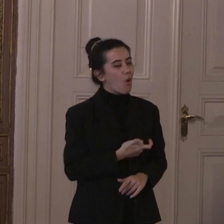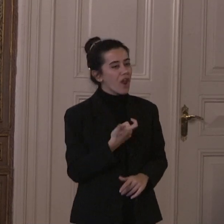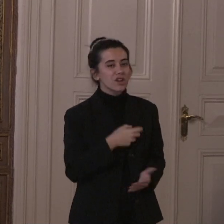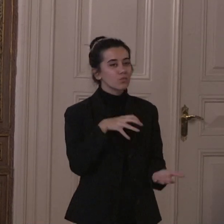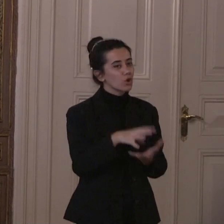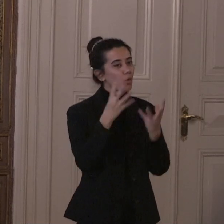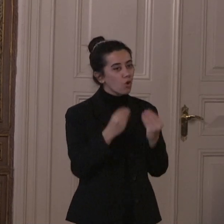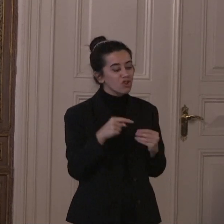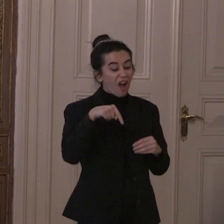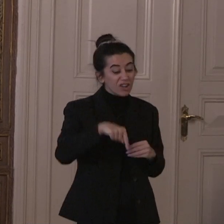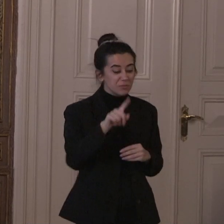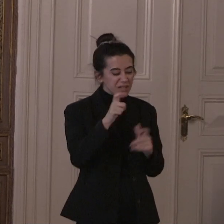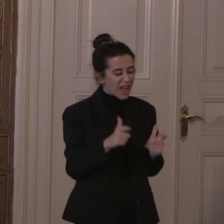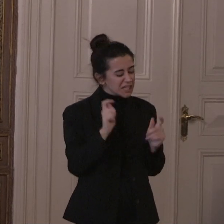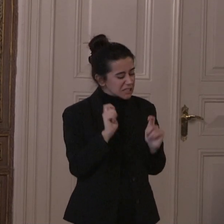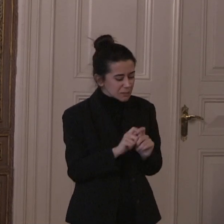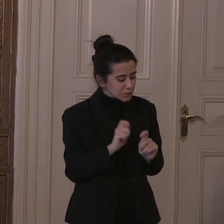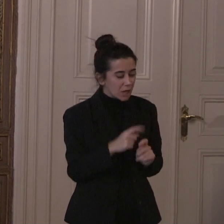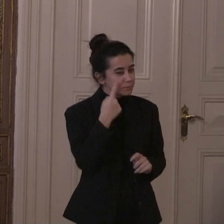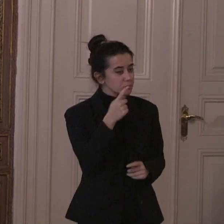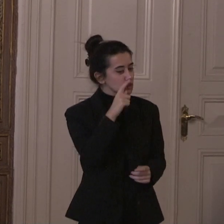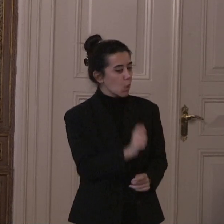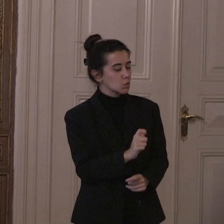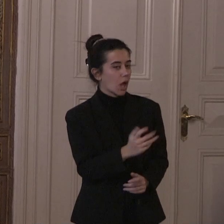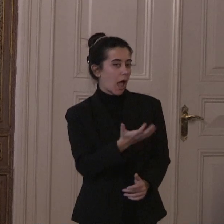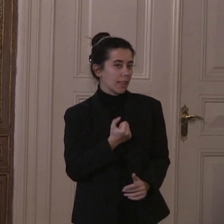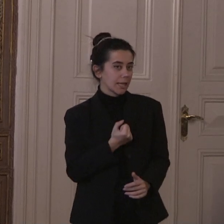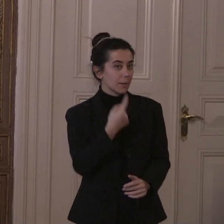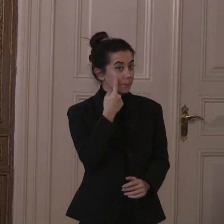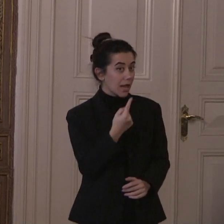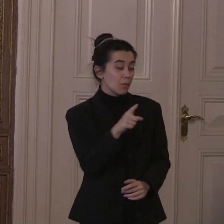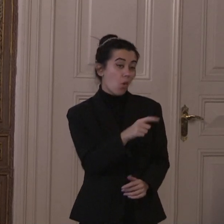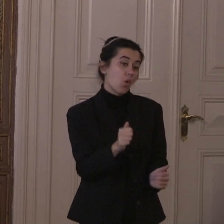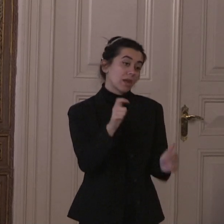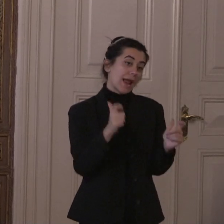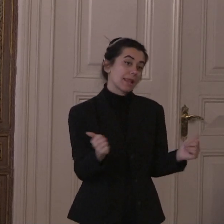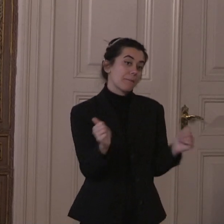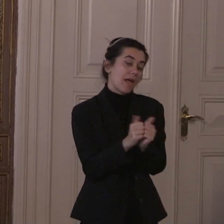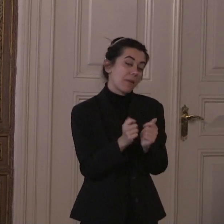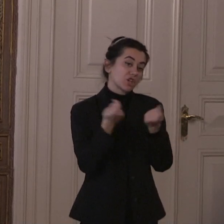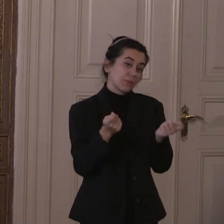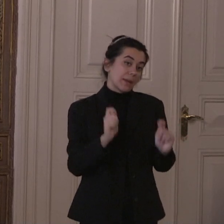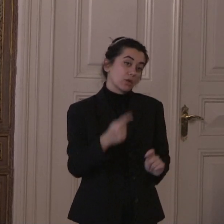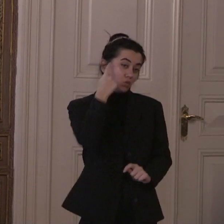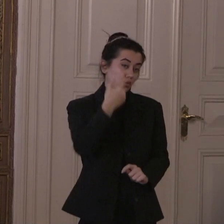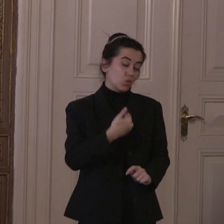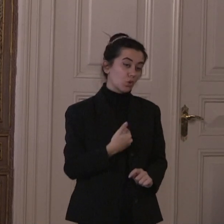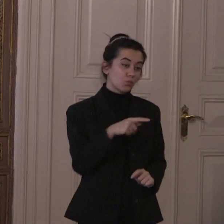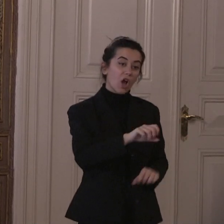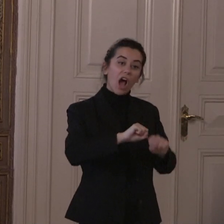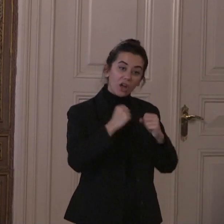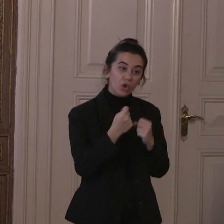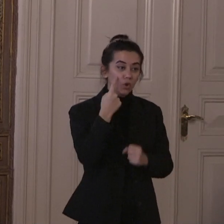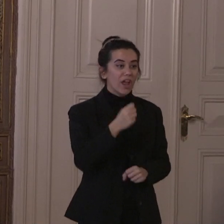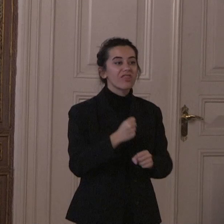yer yapılacak diye rektör hocamız bize söz vermişti. Orada hepimiz bir araya gelerek çalışabiliriz. Atölyemiz de taş odalardadır.